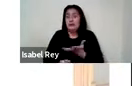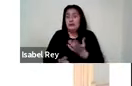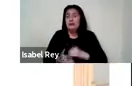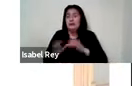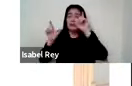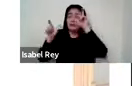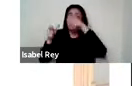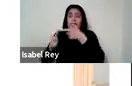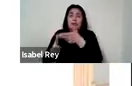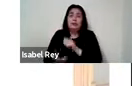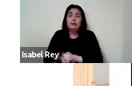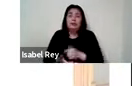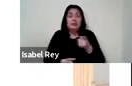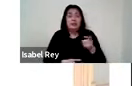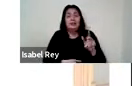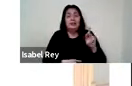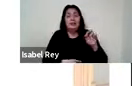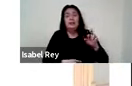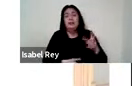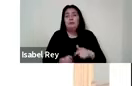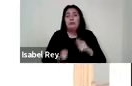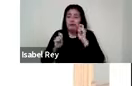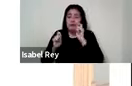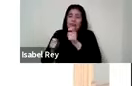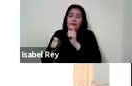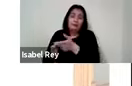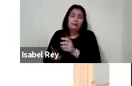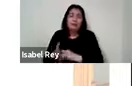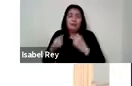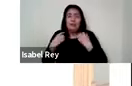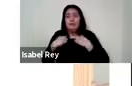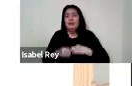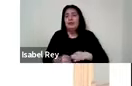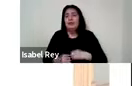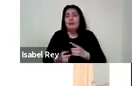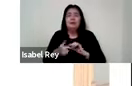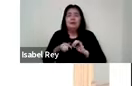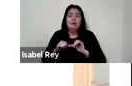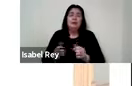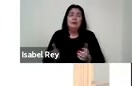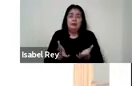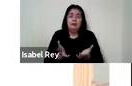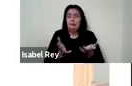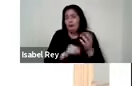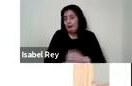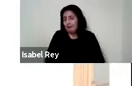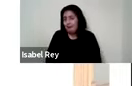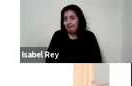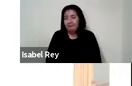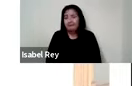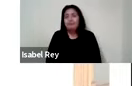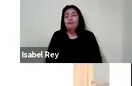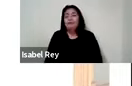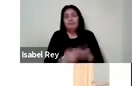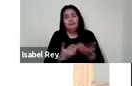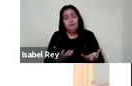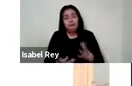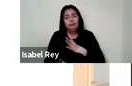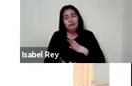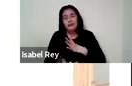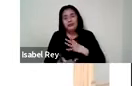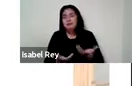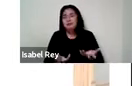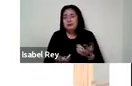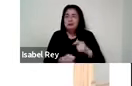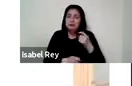de la República y aquí pues la condecoraron, ahí le dieron una medalla para seguir estimulándola, ¿no? Entonces, ha sido un gesto también